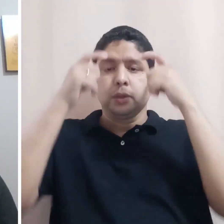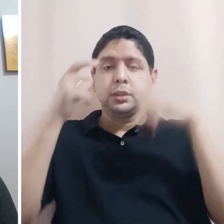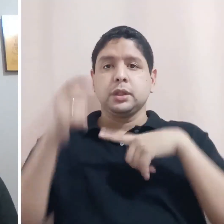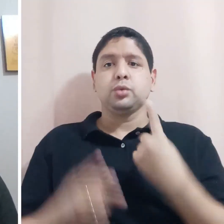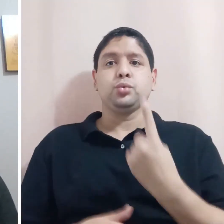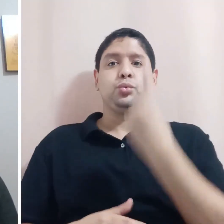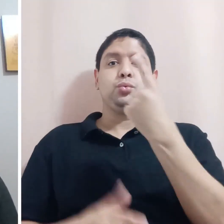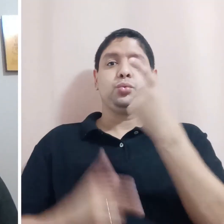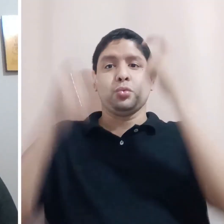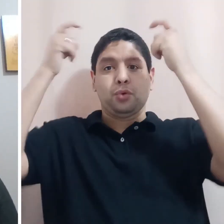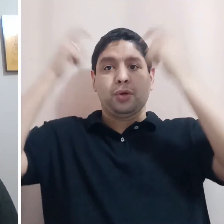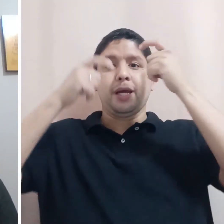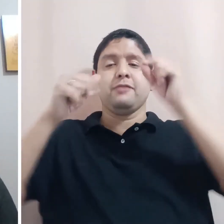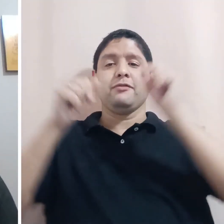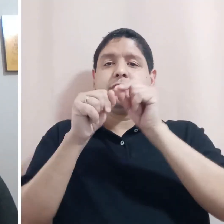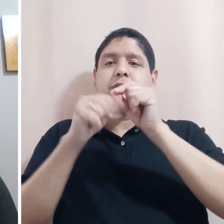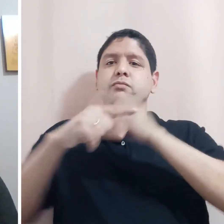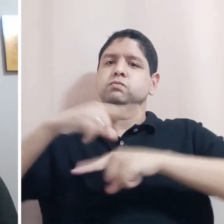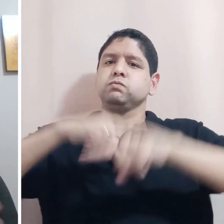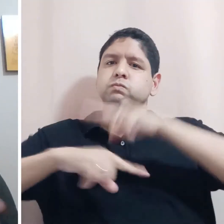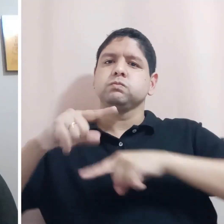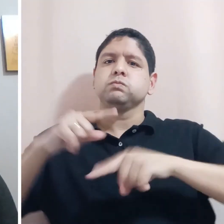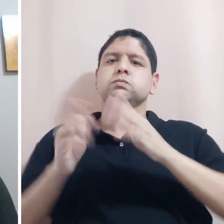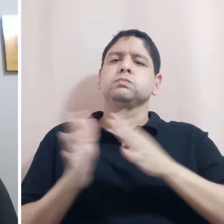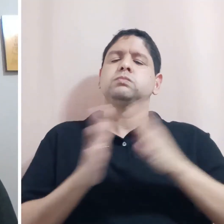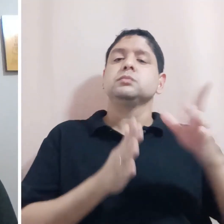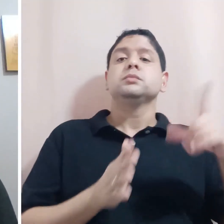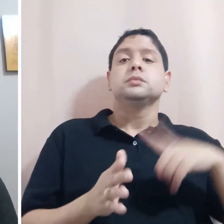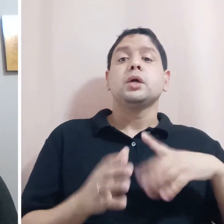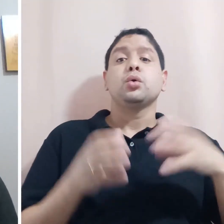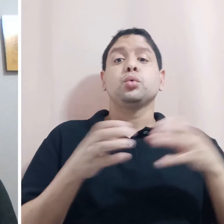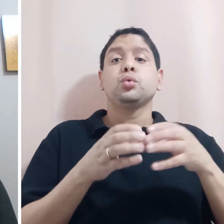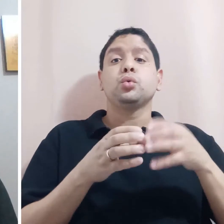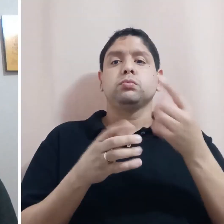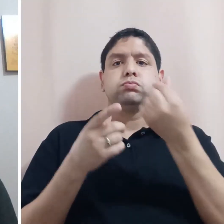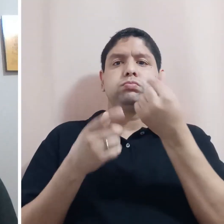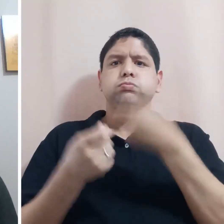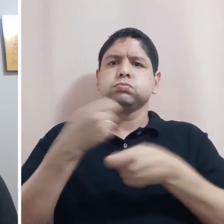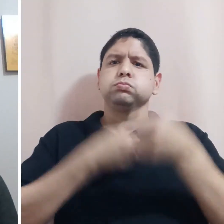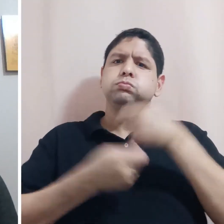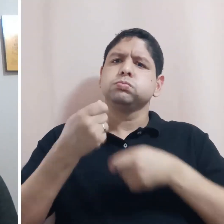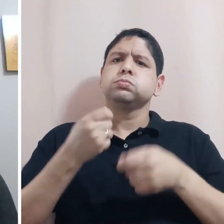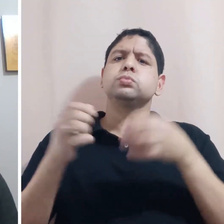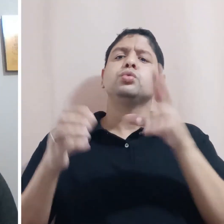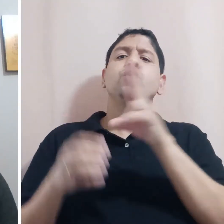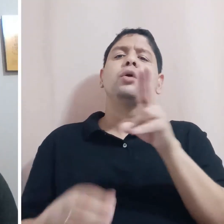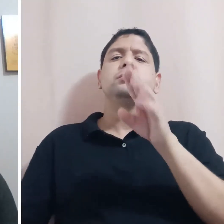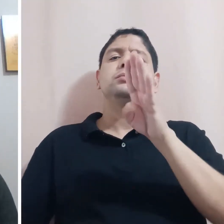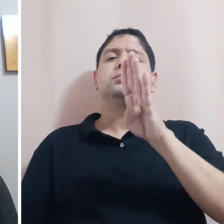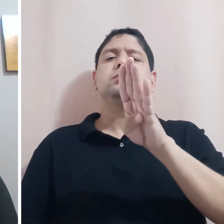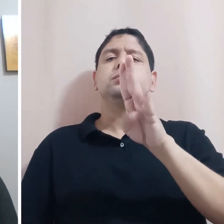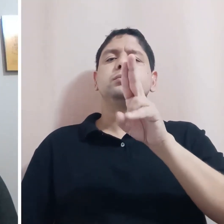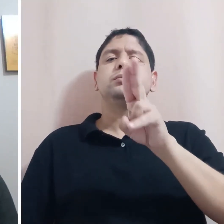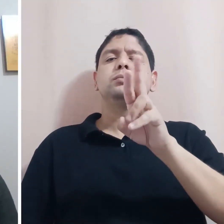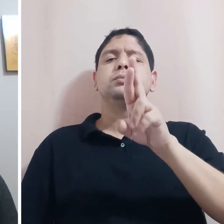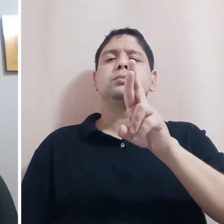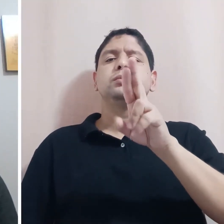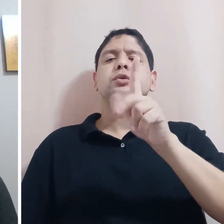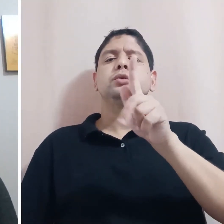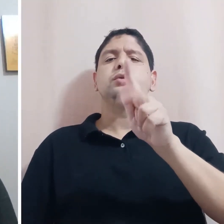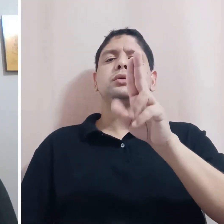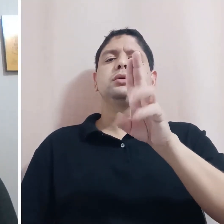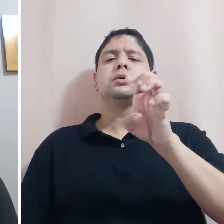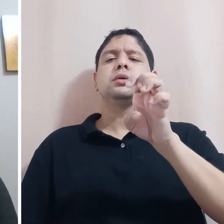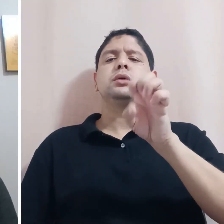Portugal já estava organizado como reino, já tinha um rei então para organizar as viagens. Tinha uma burguesia, o que é isso? Tinha um comerciante